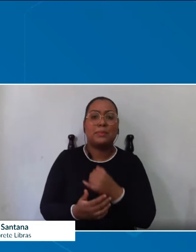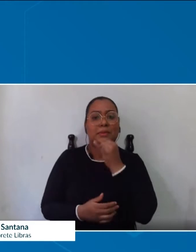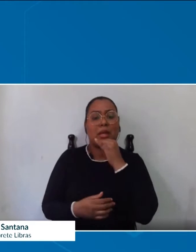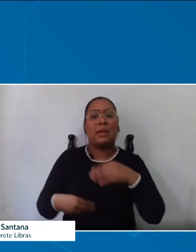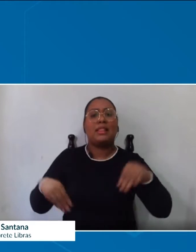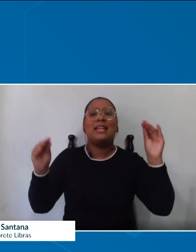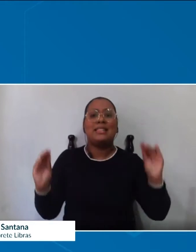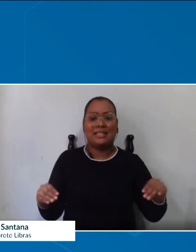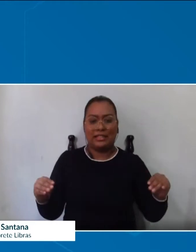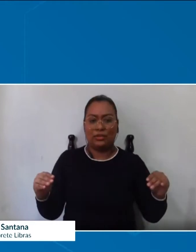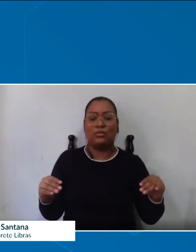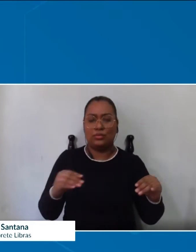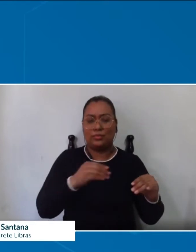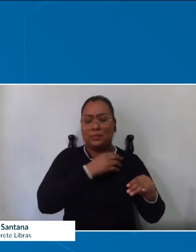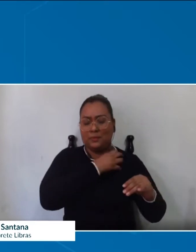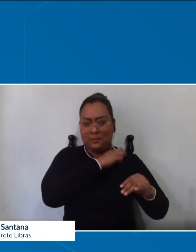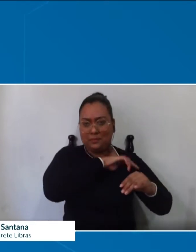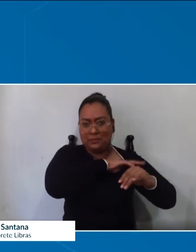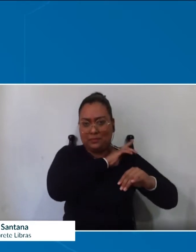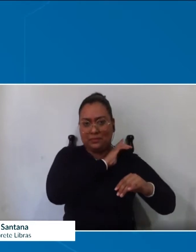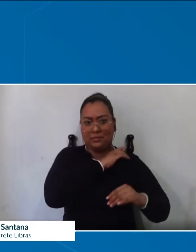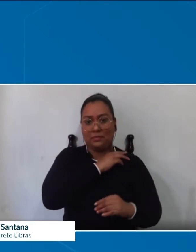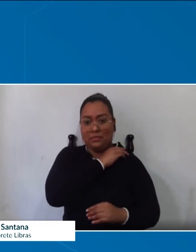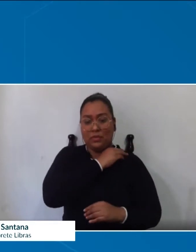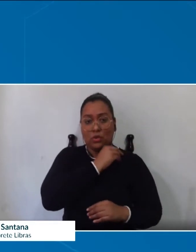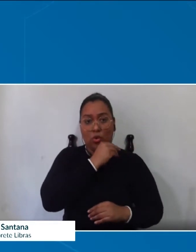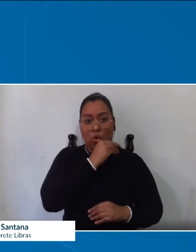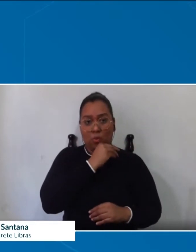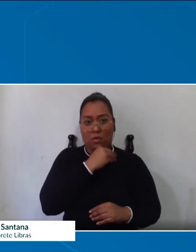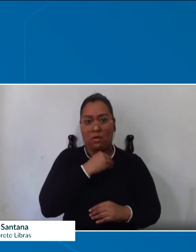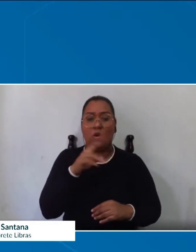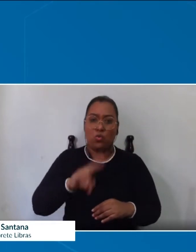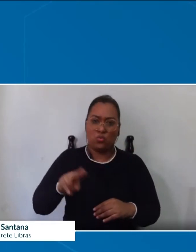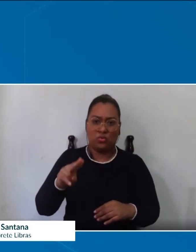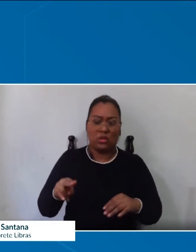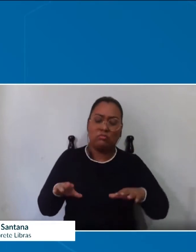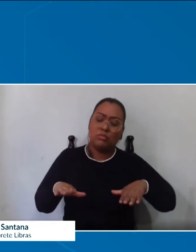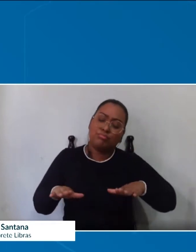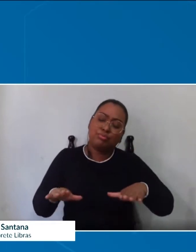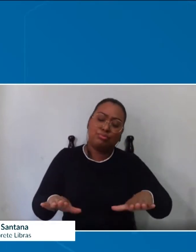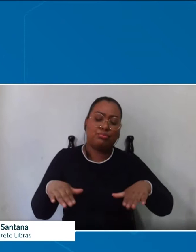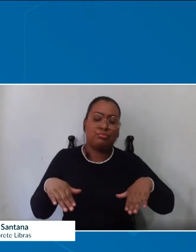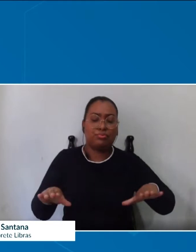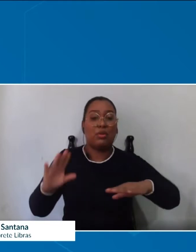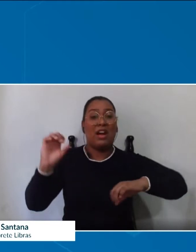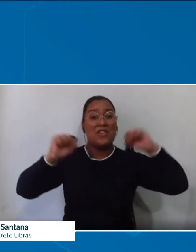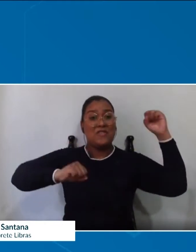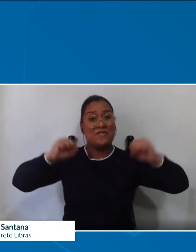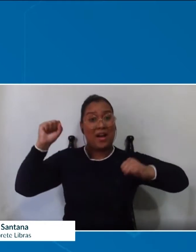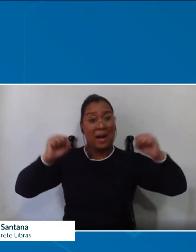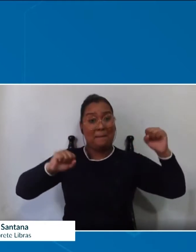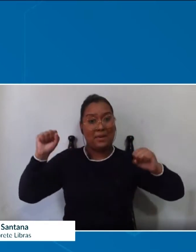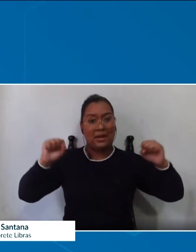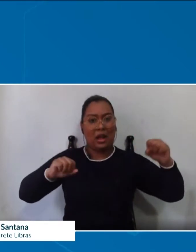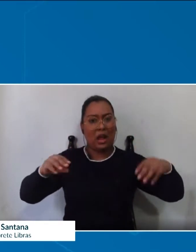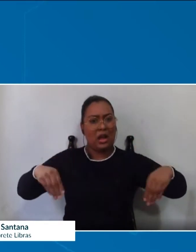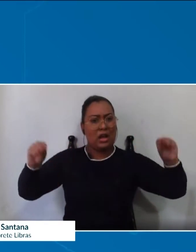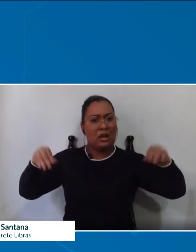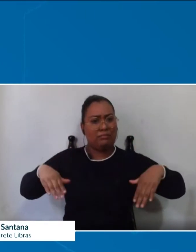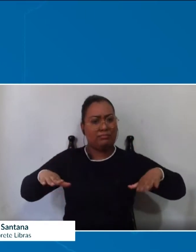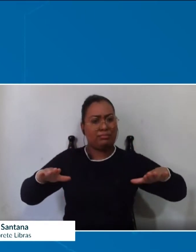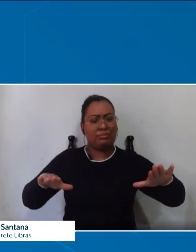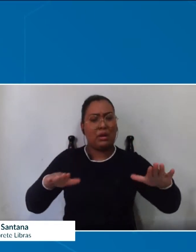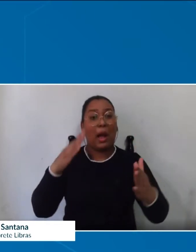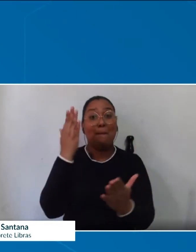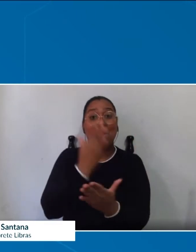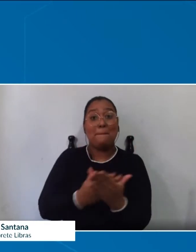nós usamos para fazer as camisas, as roupas que nós utilizamos, né? A indústria têxtil perde cerca de 20 a 23%